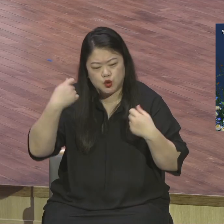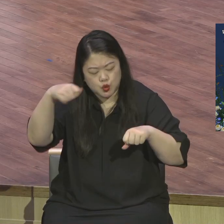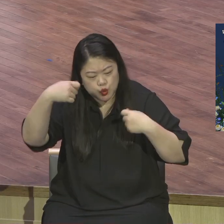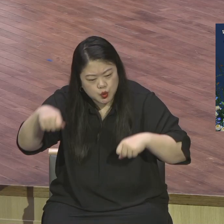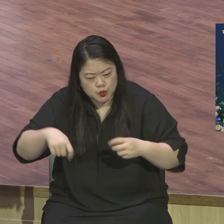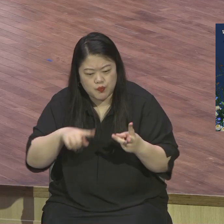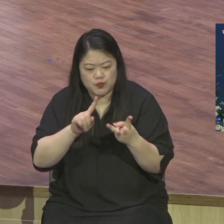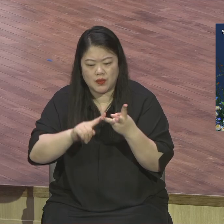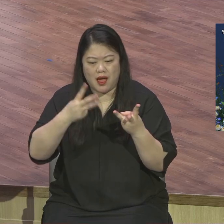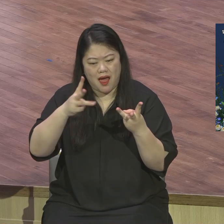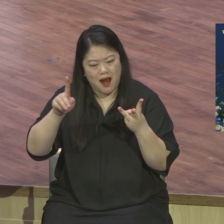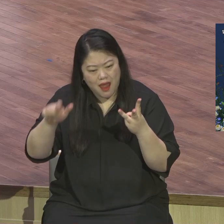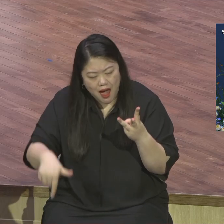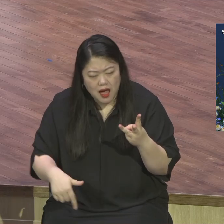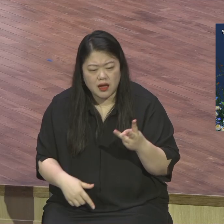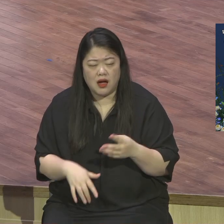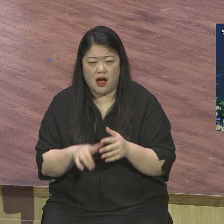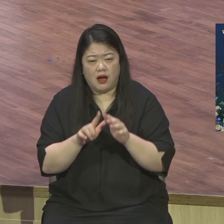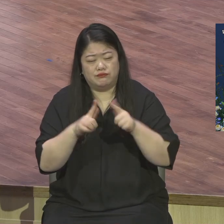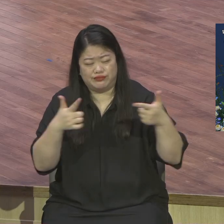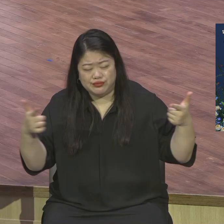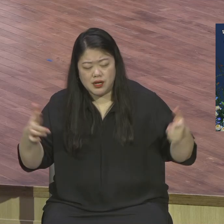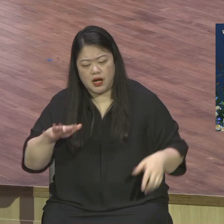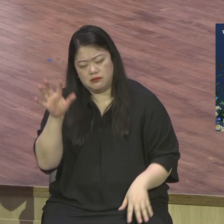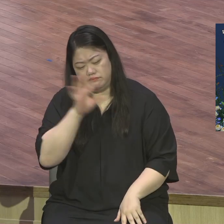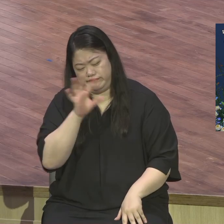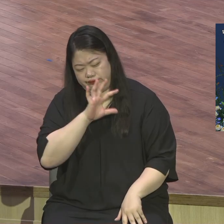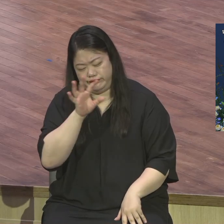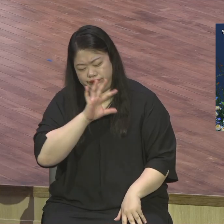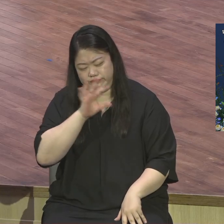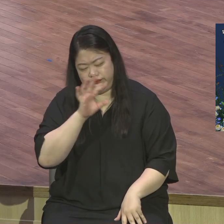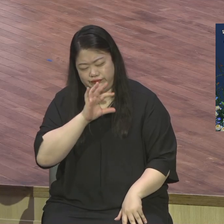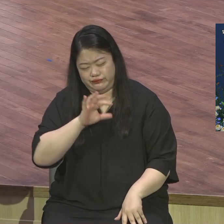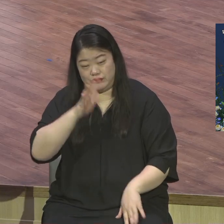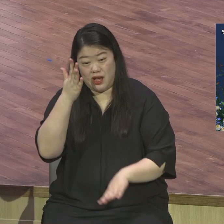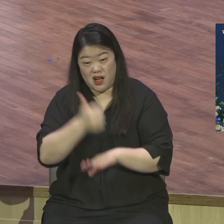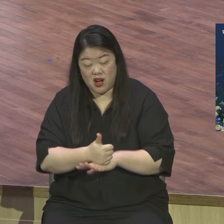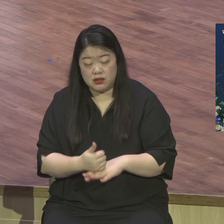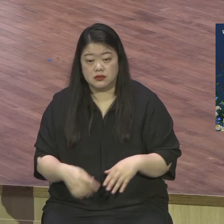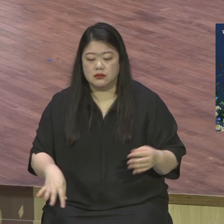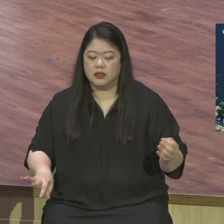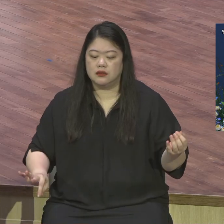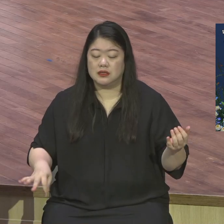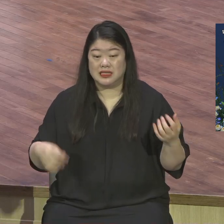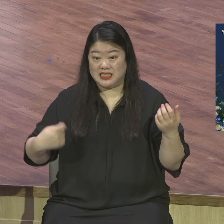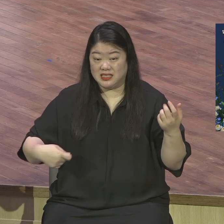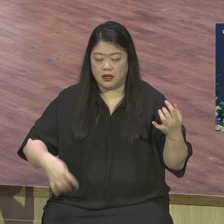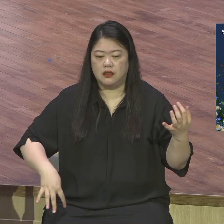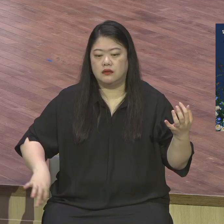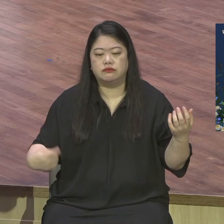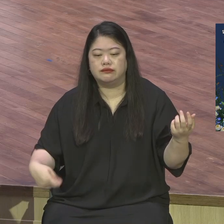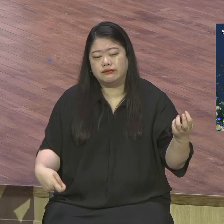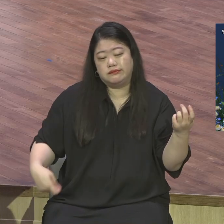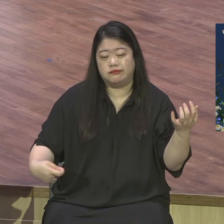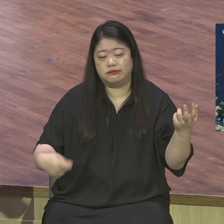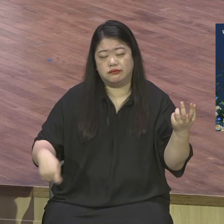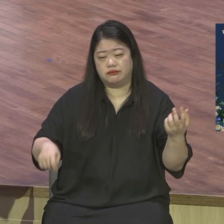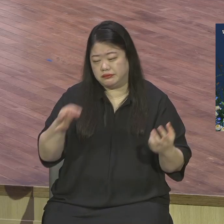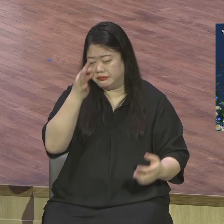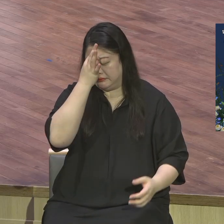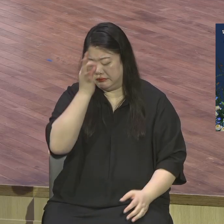매일 하루도 안 빠지고 했으니 연주에 뭐요? 연주에 달인들이 되어버렸어요. 달인이 되어버렸어요.